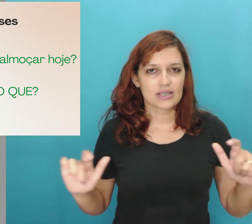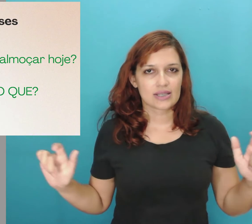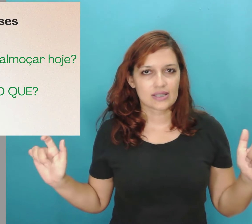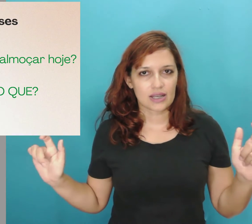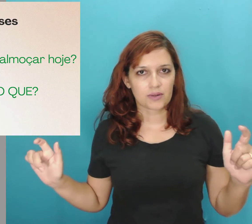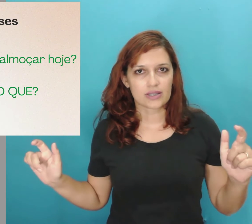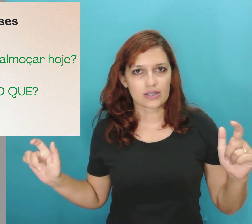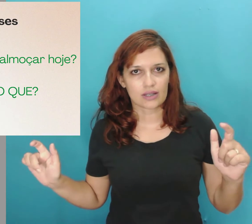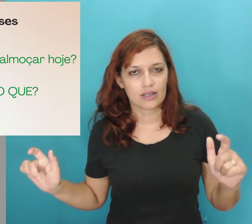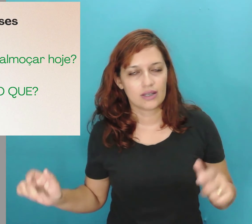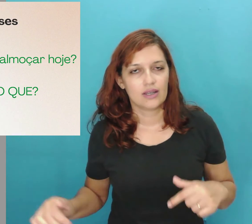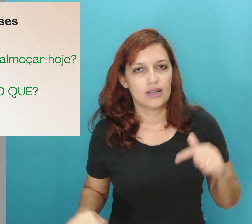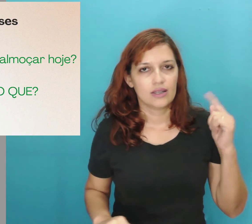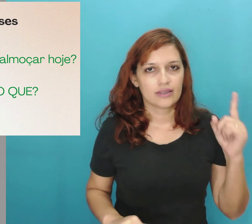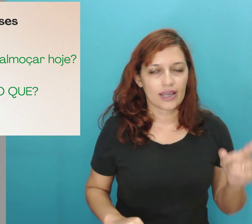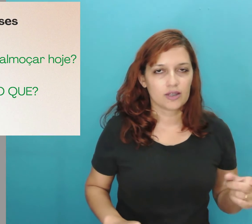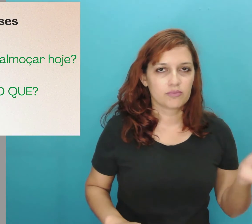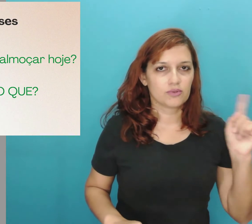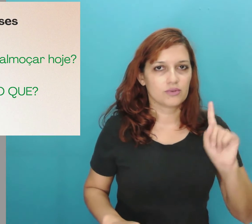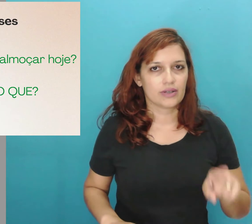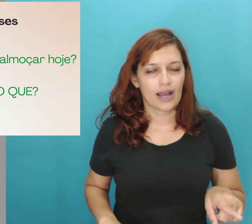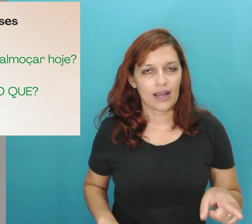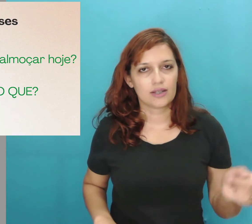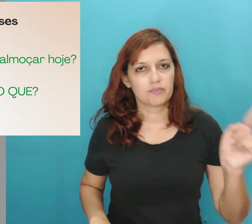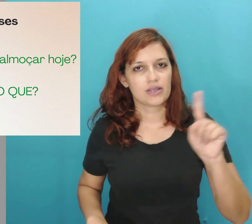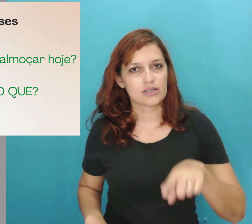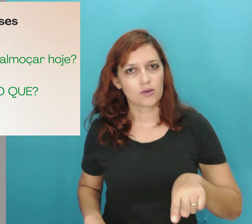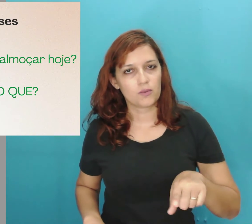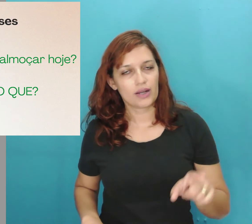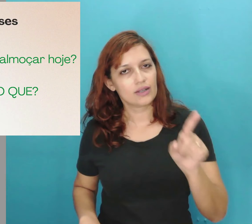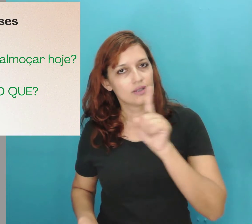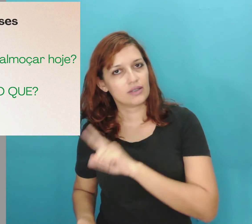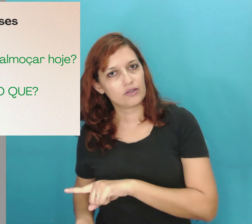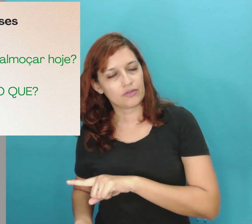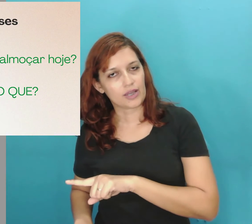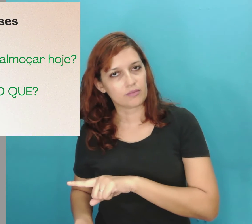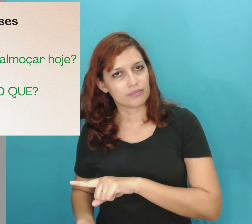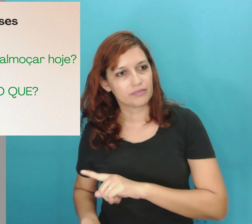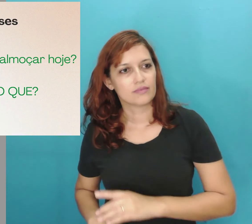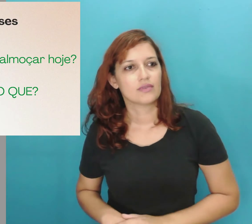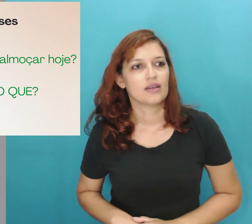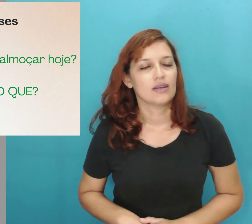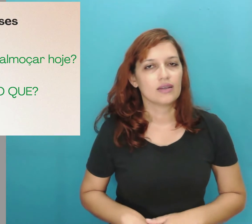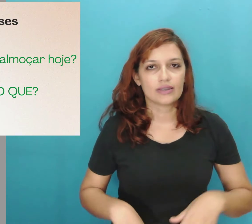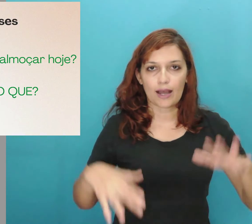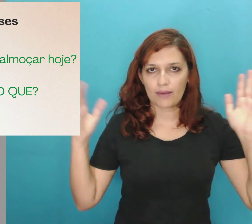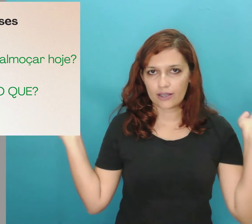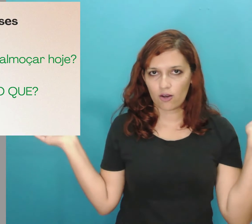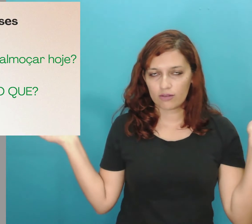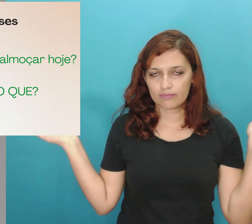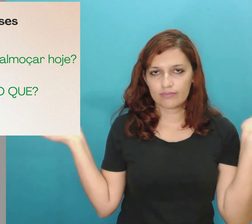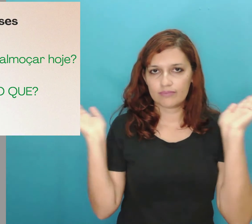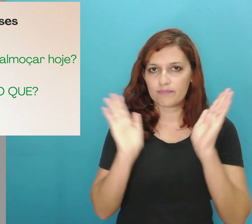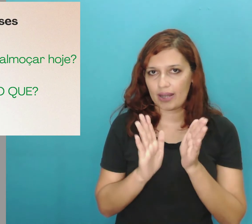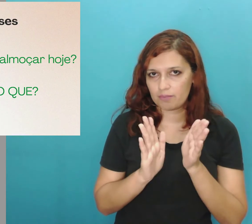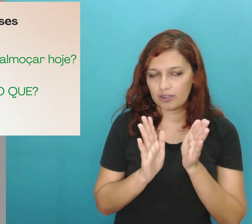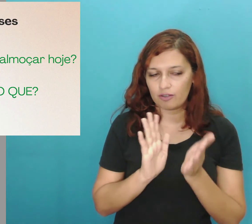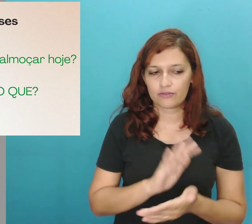essa sequência: tempo, lugar, pessoa e verbo. Da maior para menor